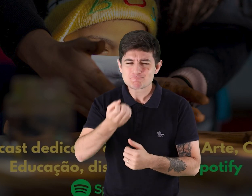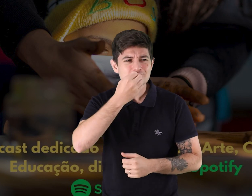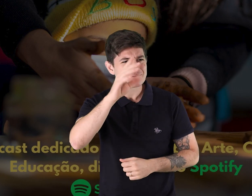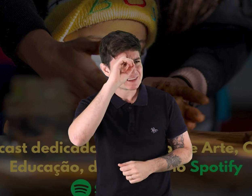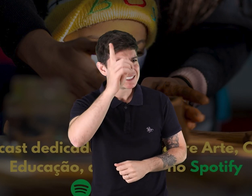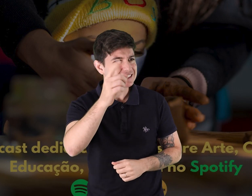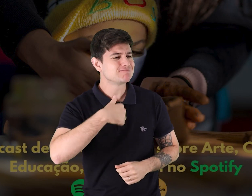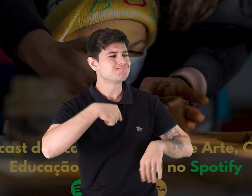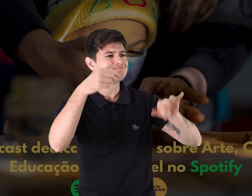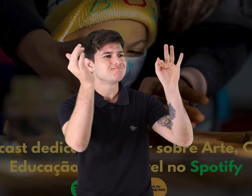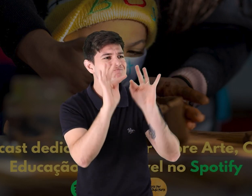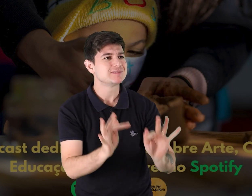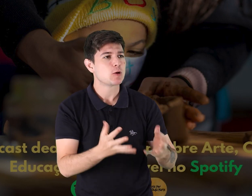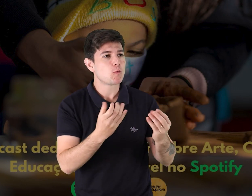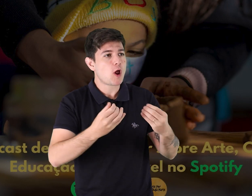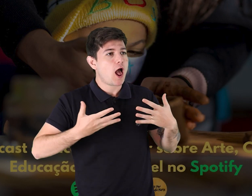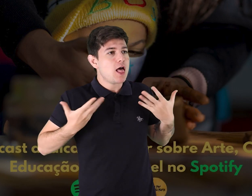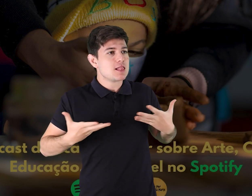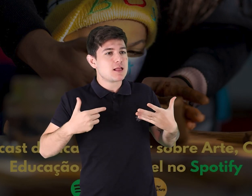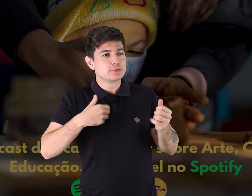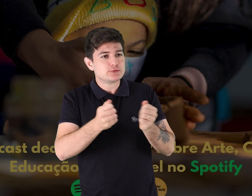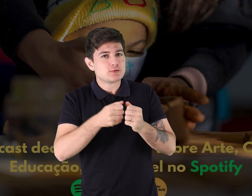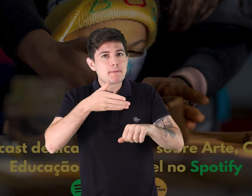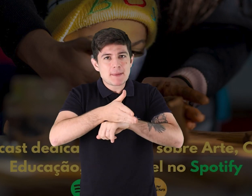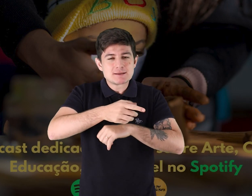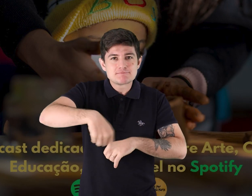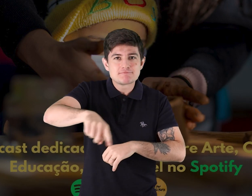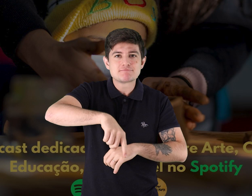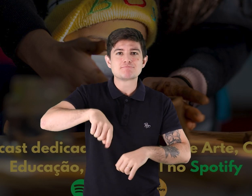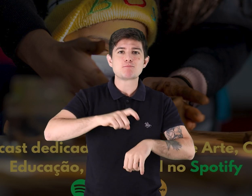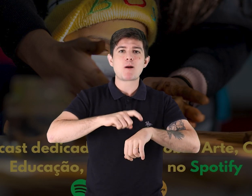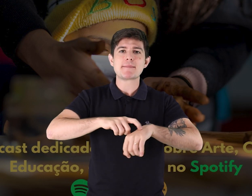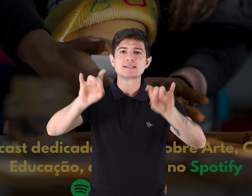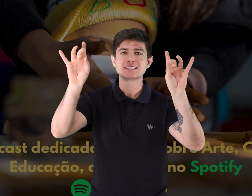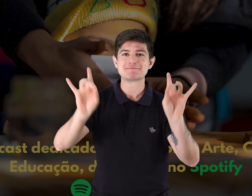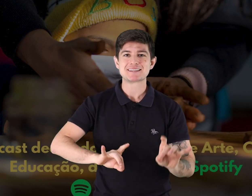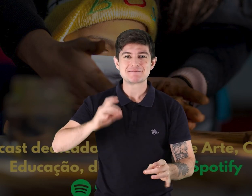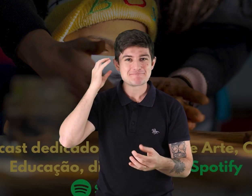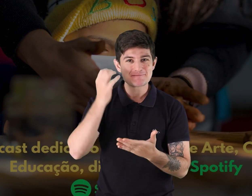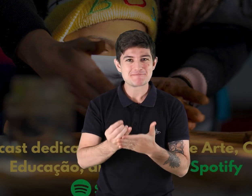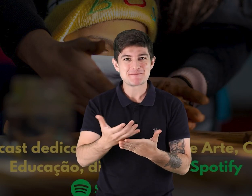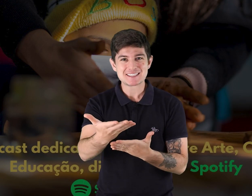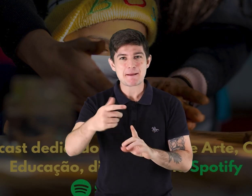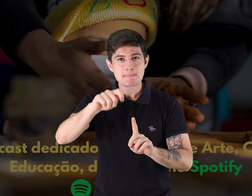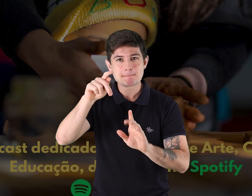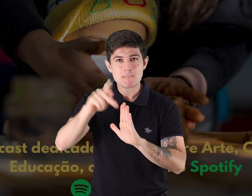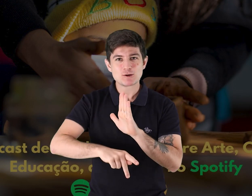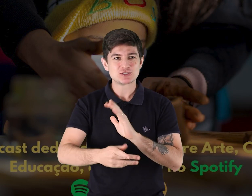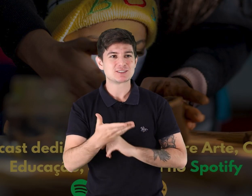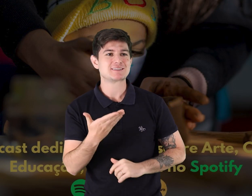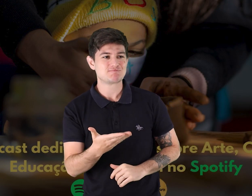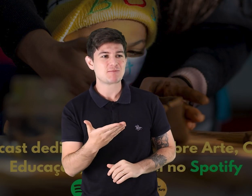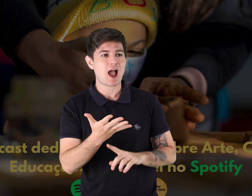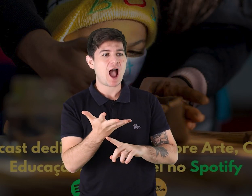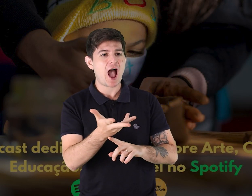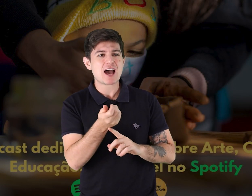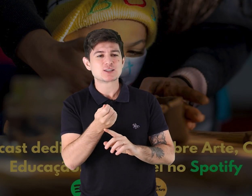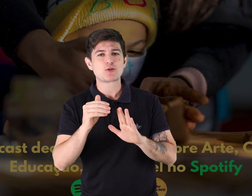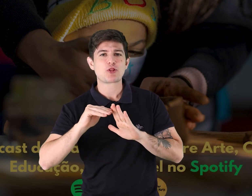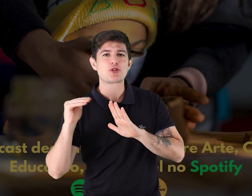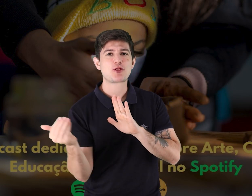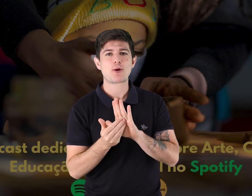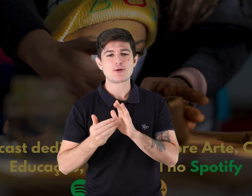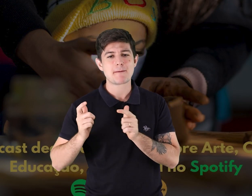dia. Bom dia! É uma grande alegria participar desse momento tão especial,